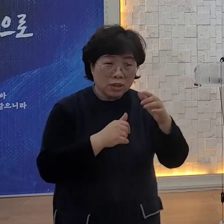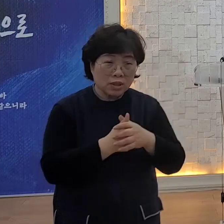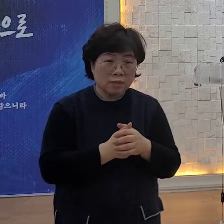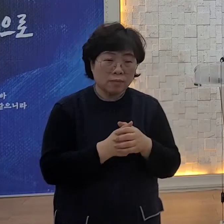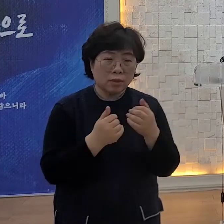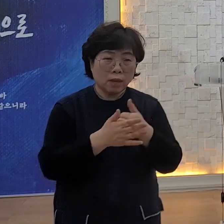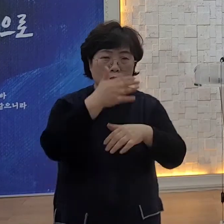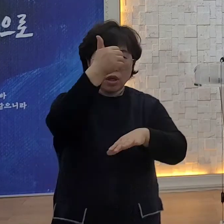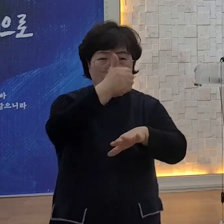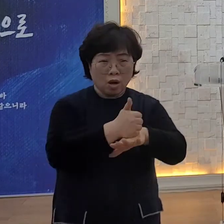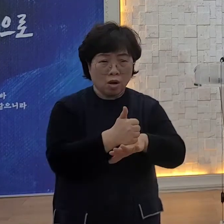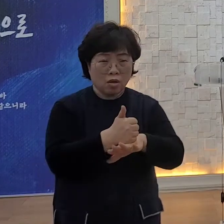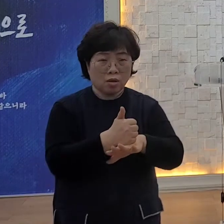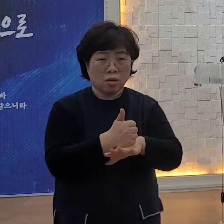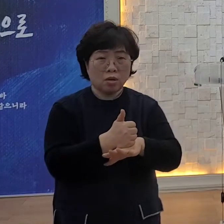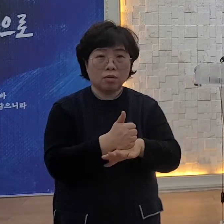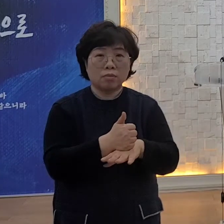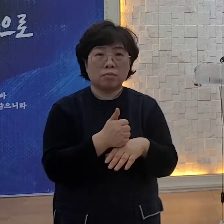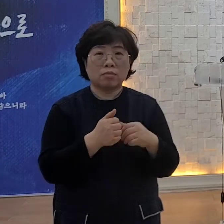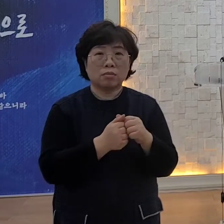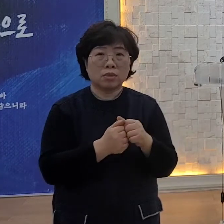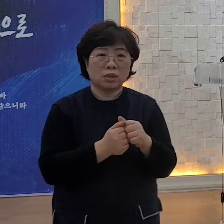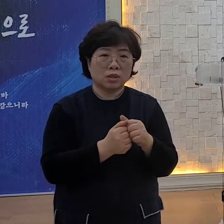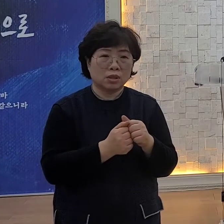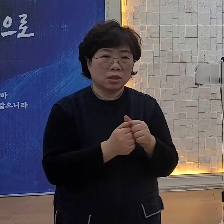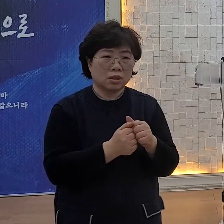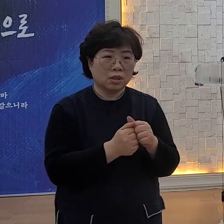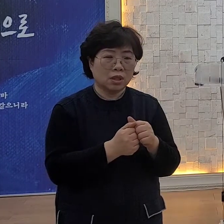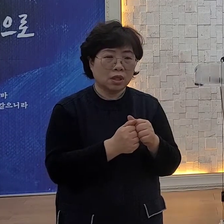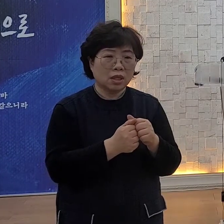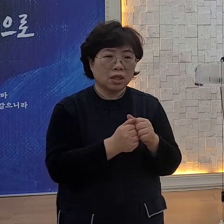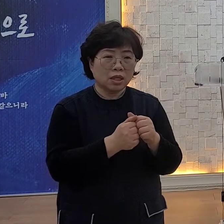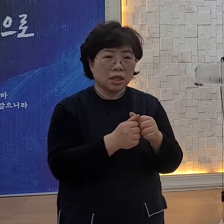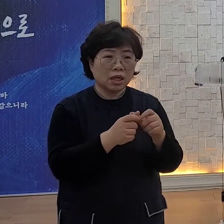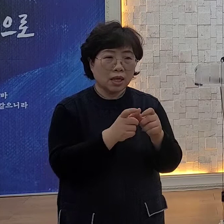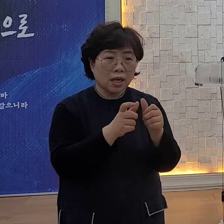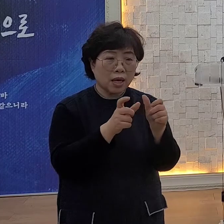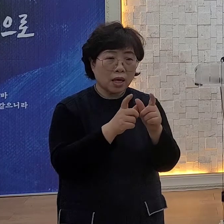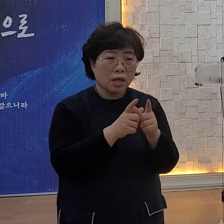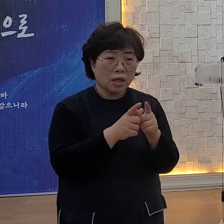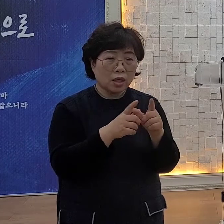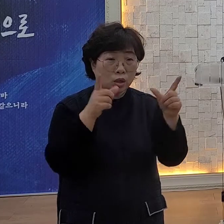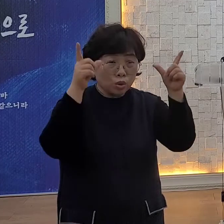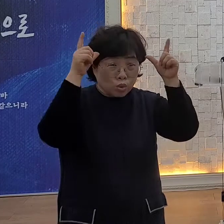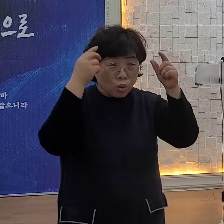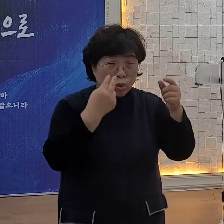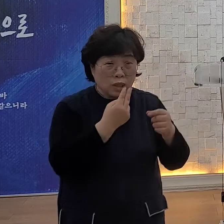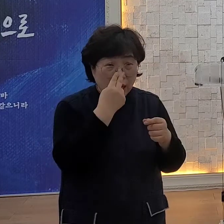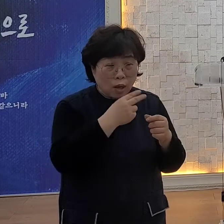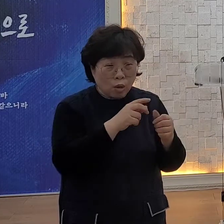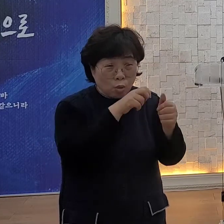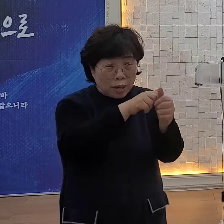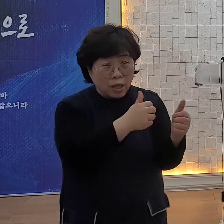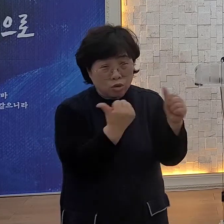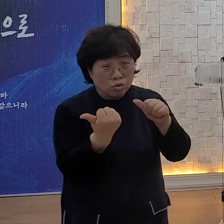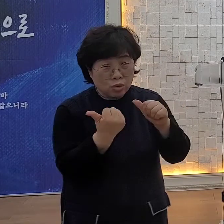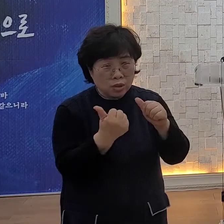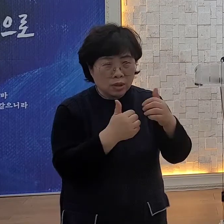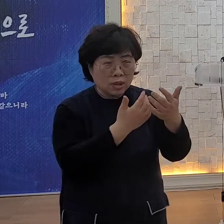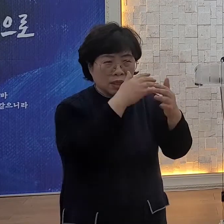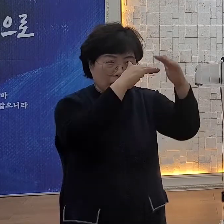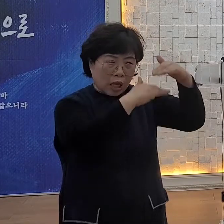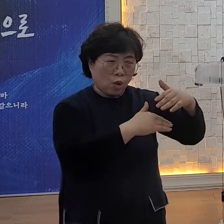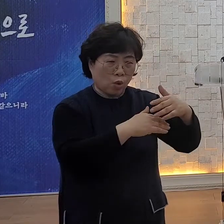영지로 인해서 결국 이런 우생마사의 이 고통을 겪게 되는 이런 일들을 보게 된다라는